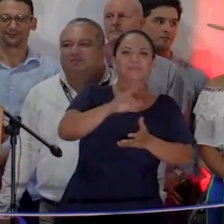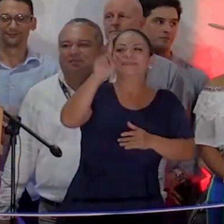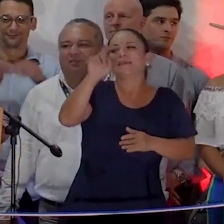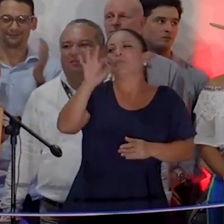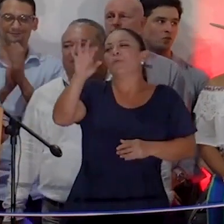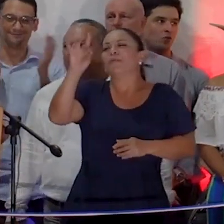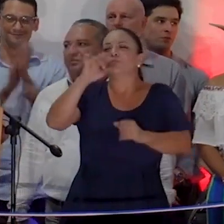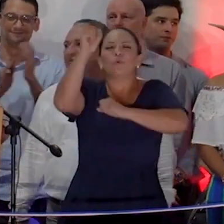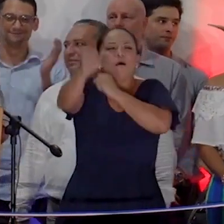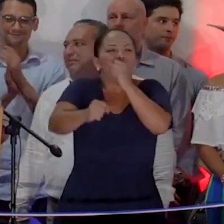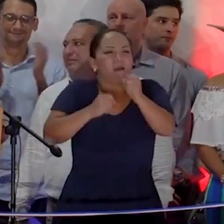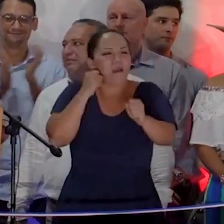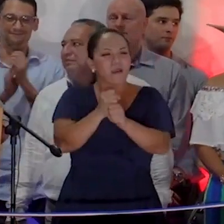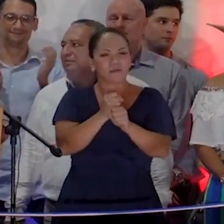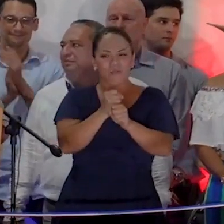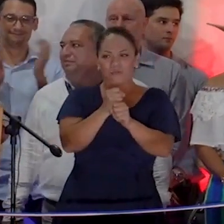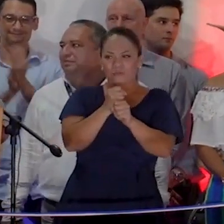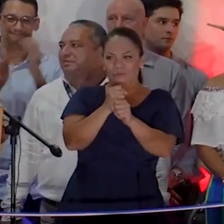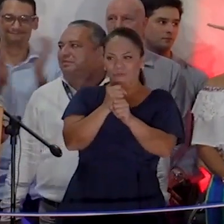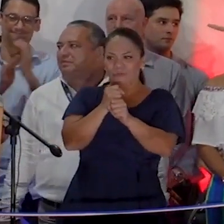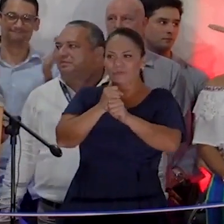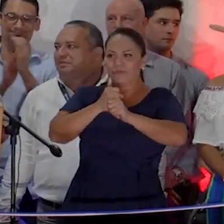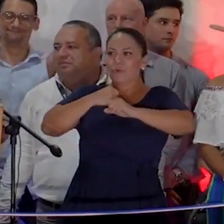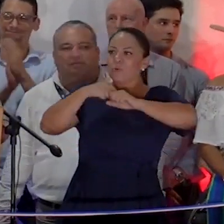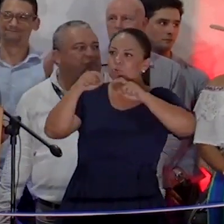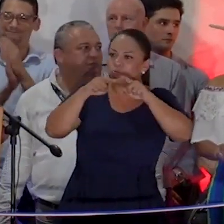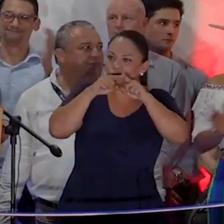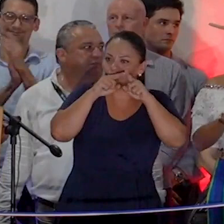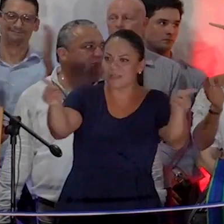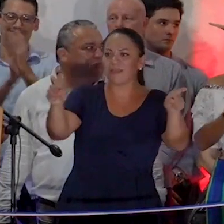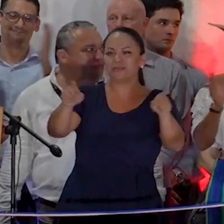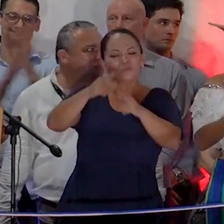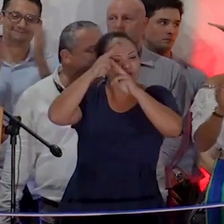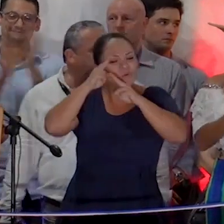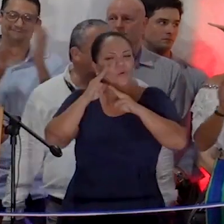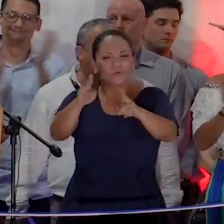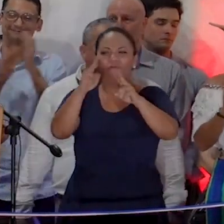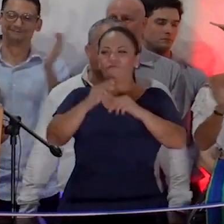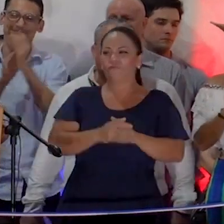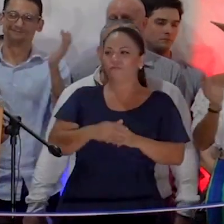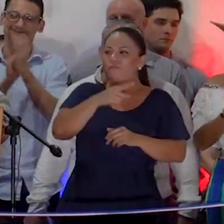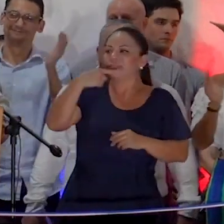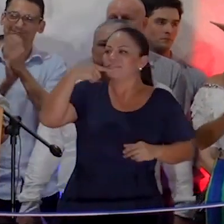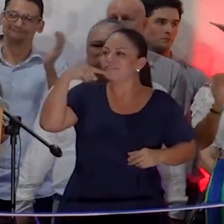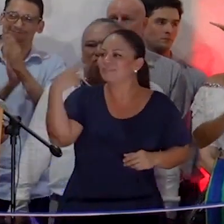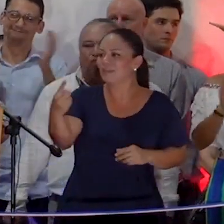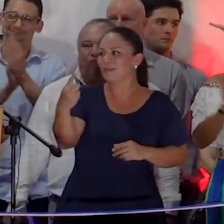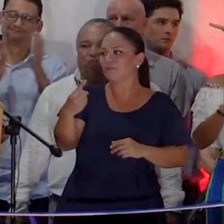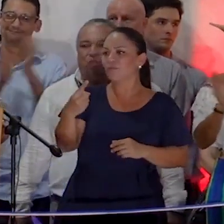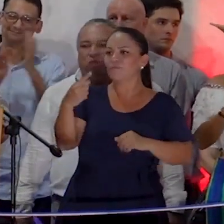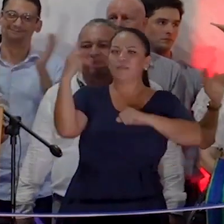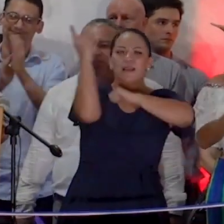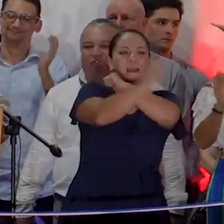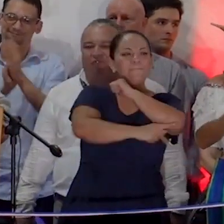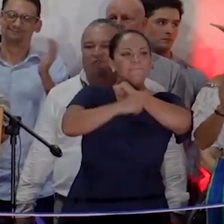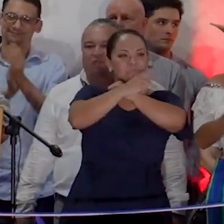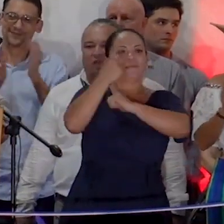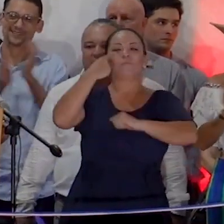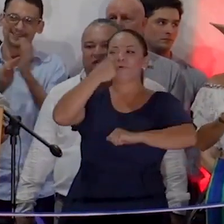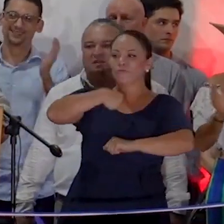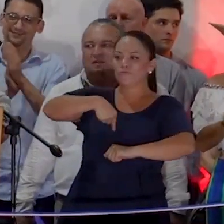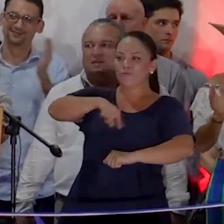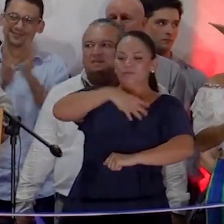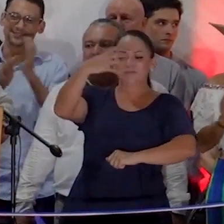años de que ustedes nos honran diciendo de la patria por